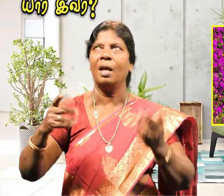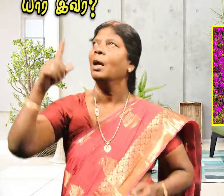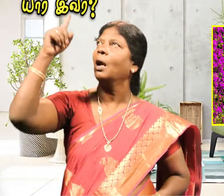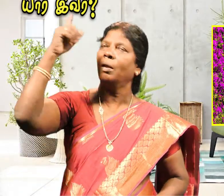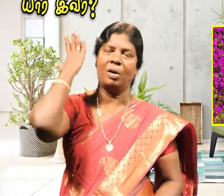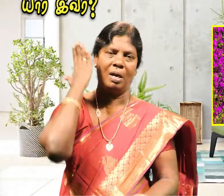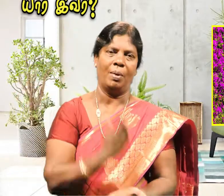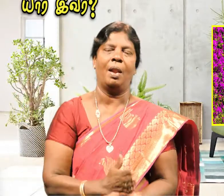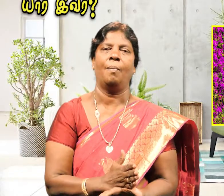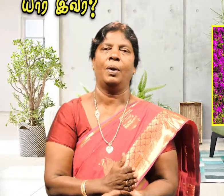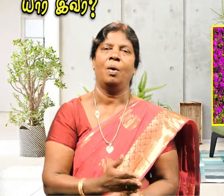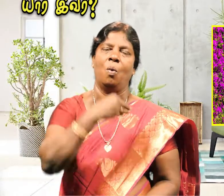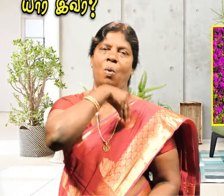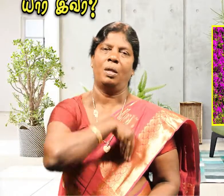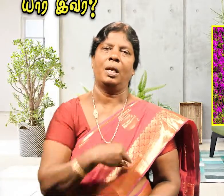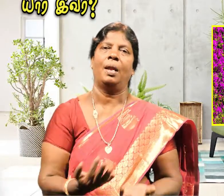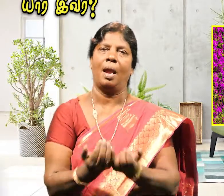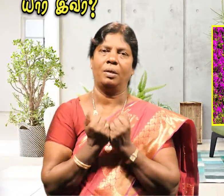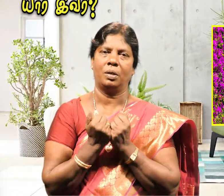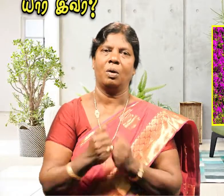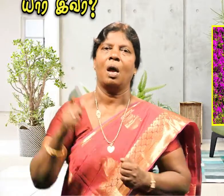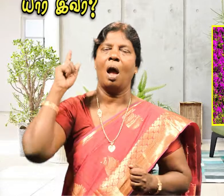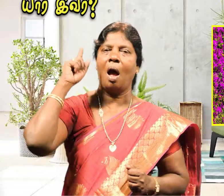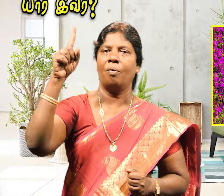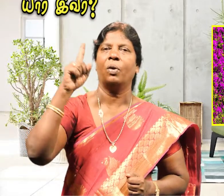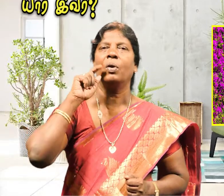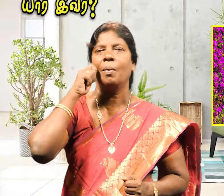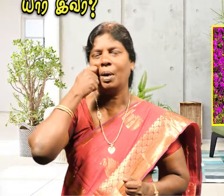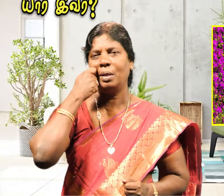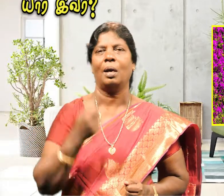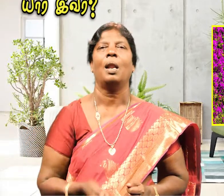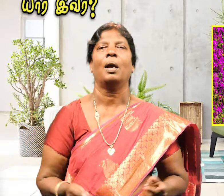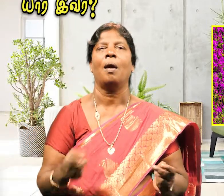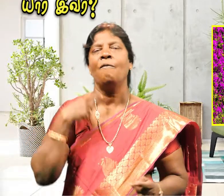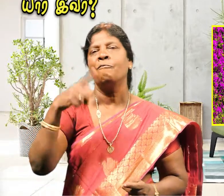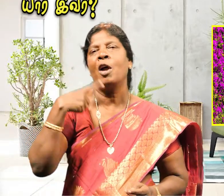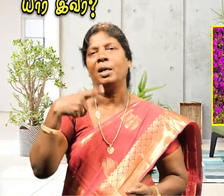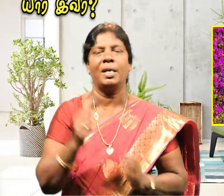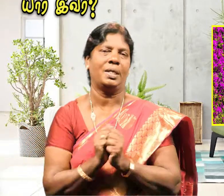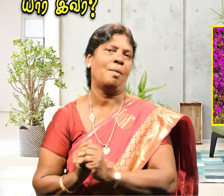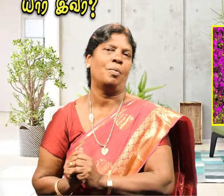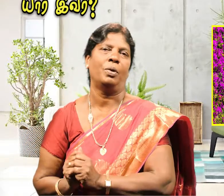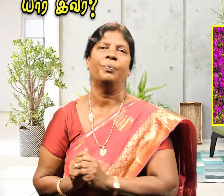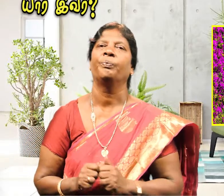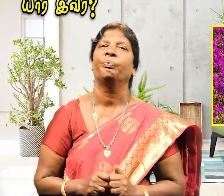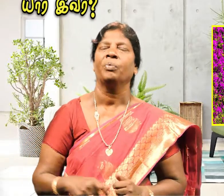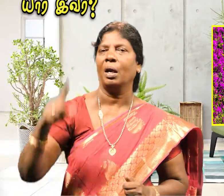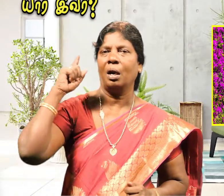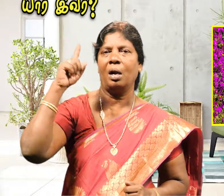உயிர்த்தெழுந்த கடவுள் என்பதை நம்பி உள்ளத்திலே ஏற்றுக்கொண்டு அவருடைய மனிதர்களாய்